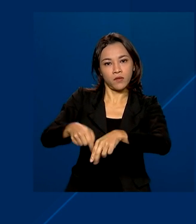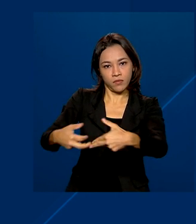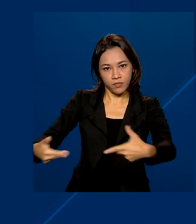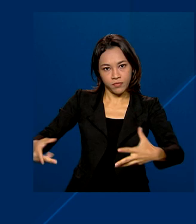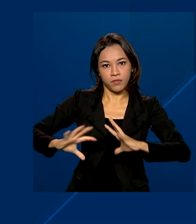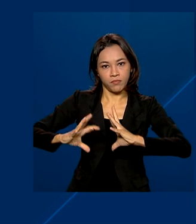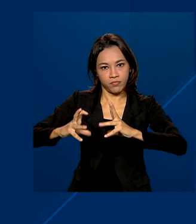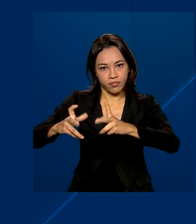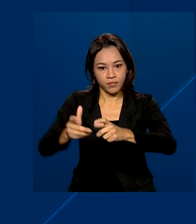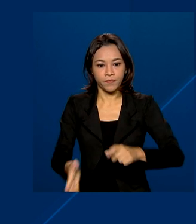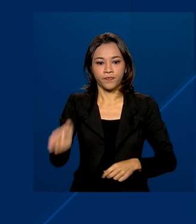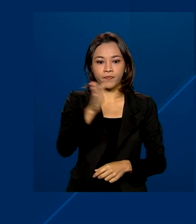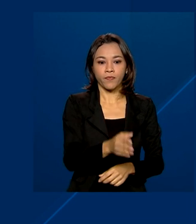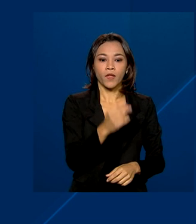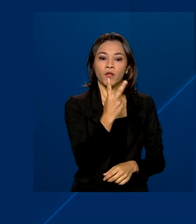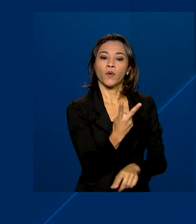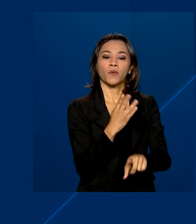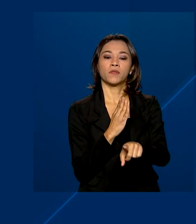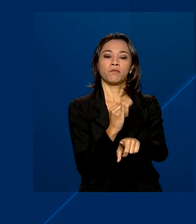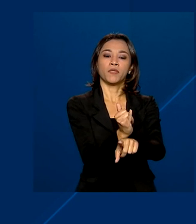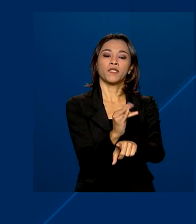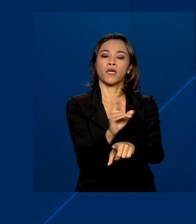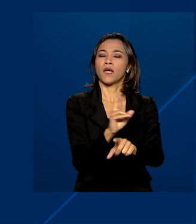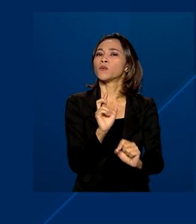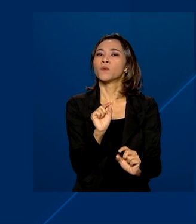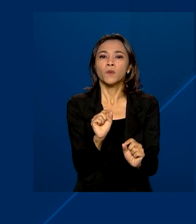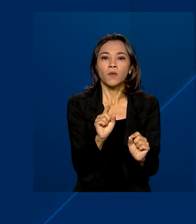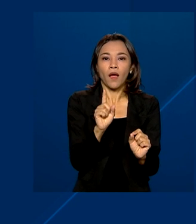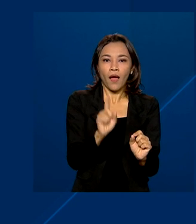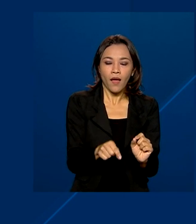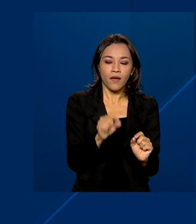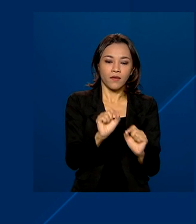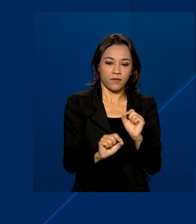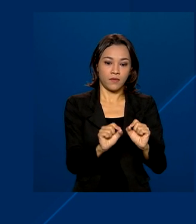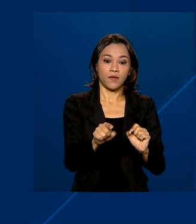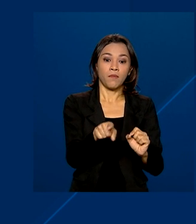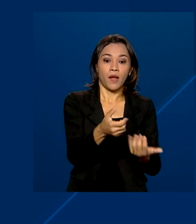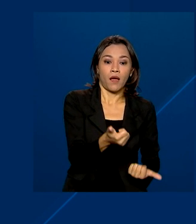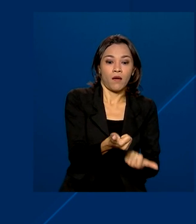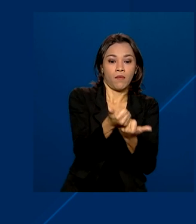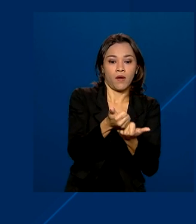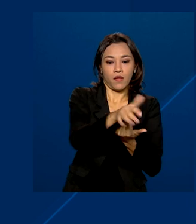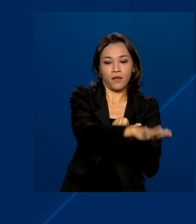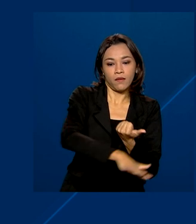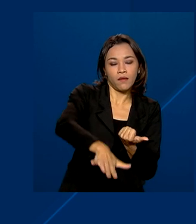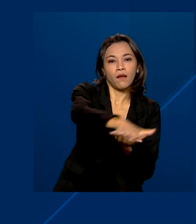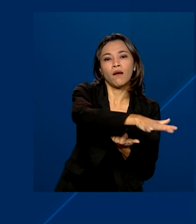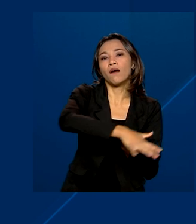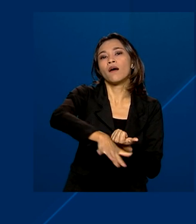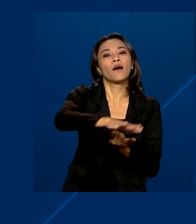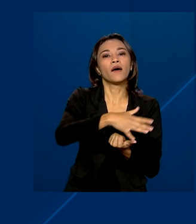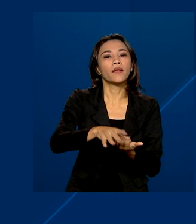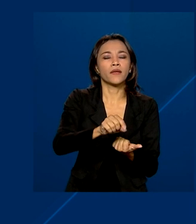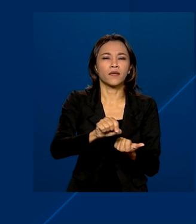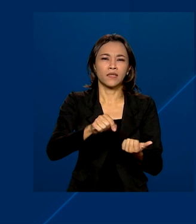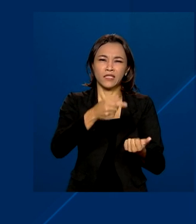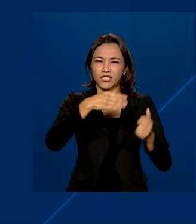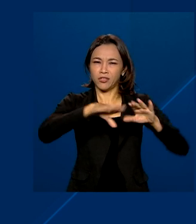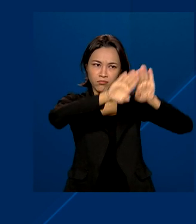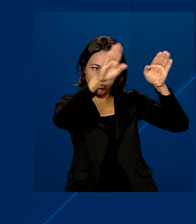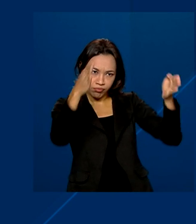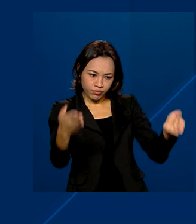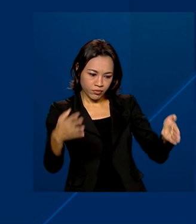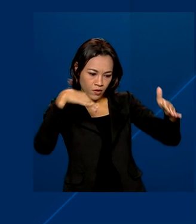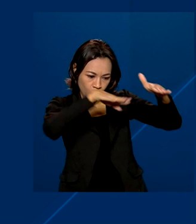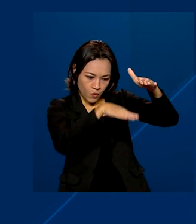bilhões deais serão disponibilizados para financiar a modernização e a aquisição de Silos e armazéns